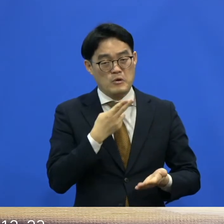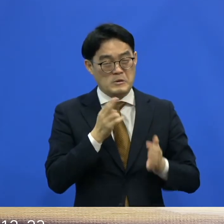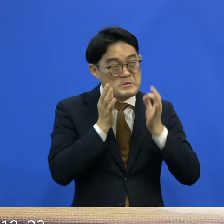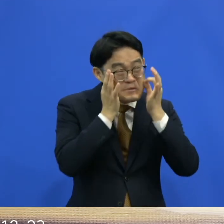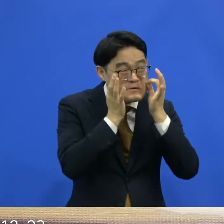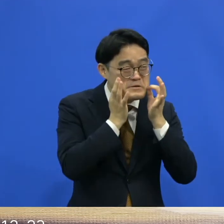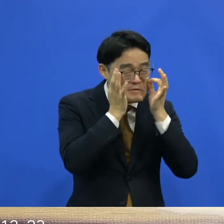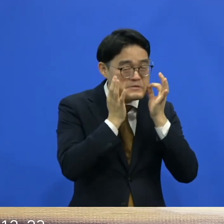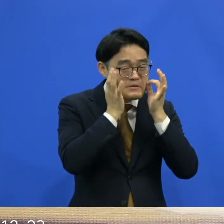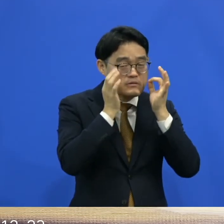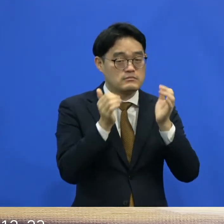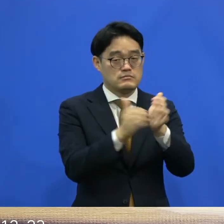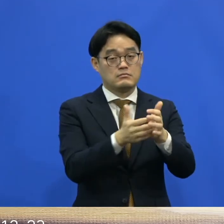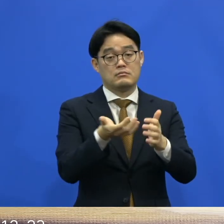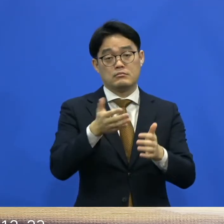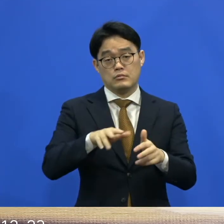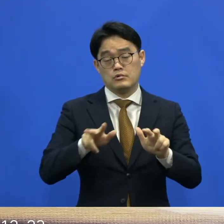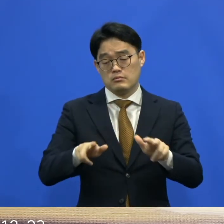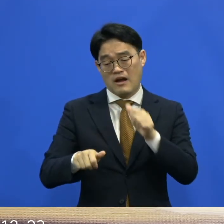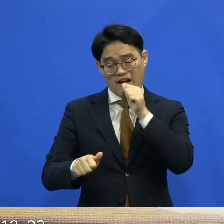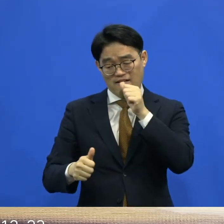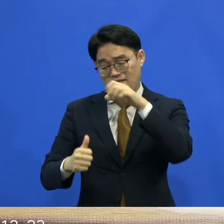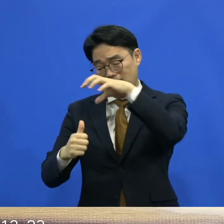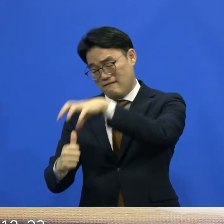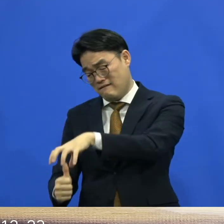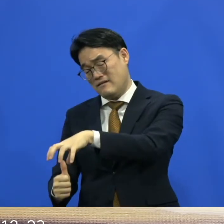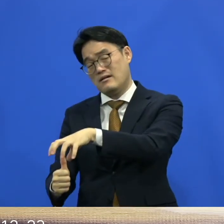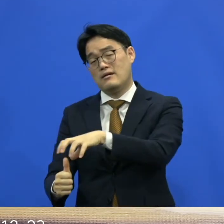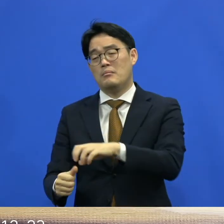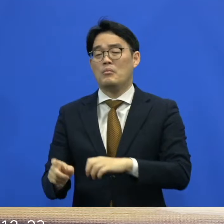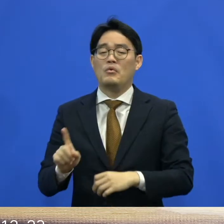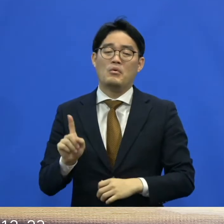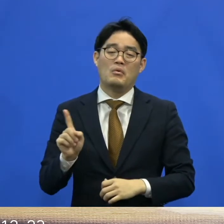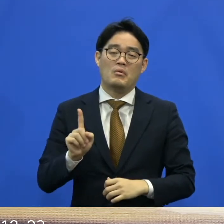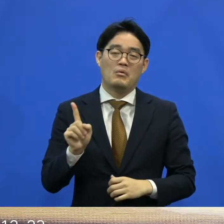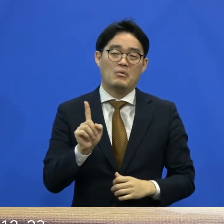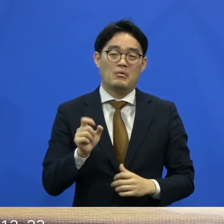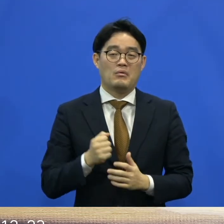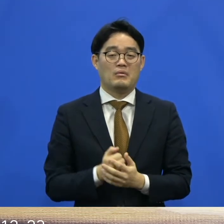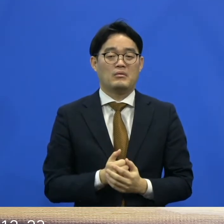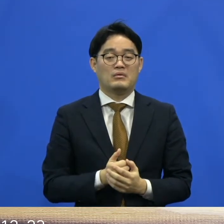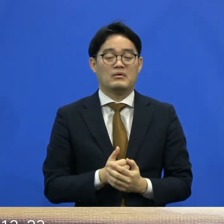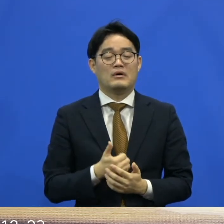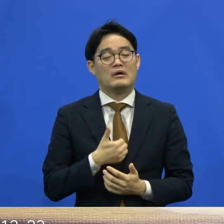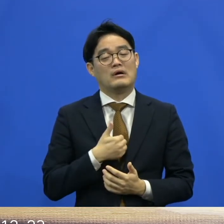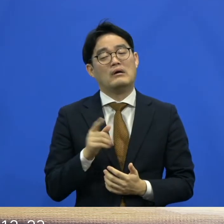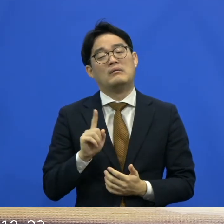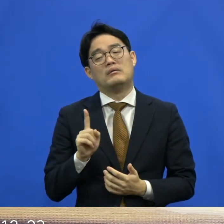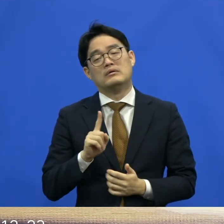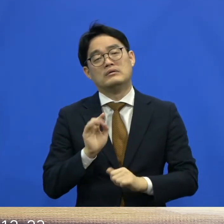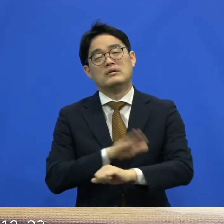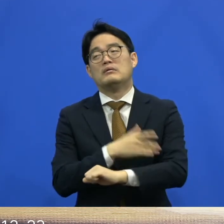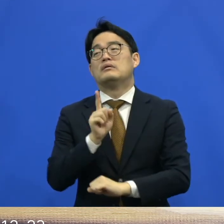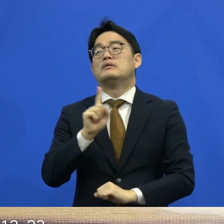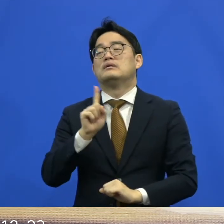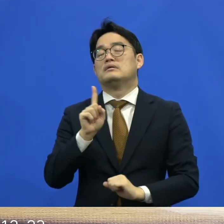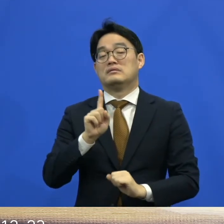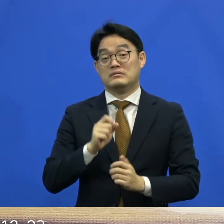썼는데 이 감옥까지 돌아가지고 또 이렇게 내가 당할 수 있습니까?